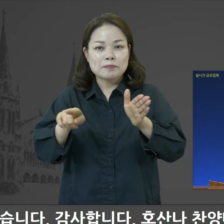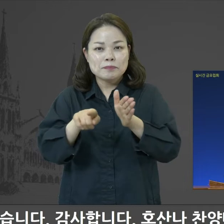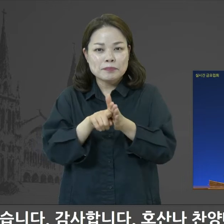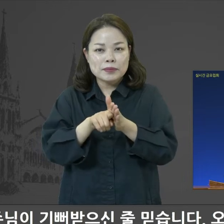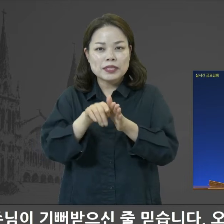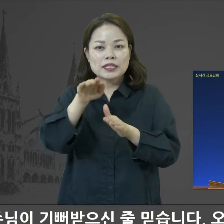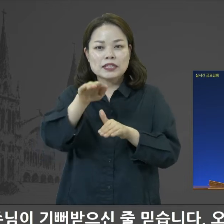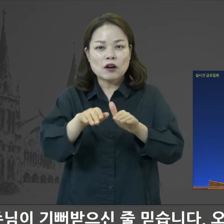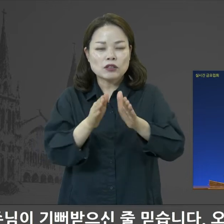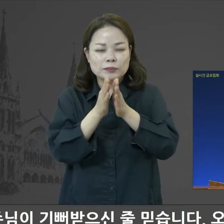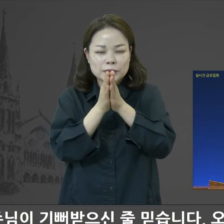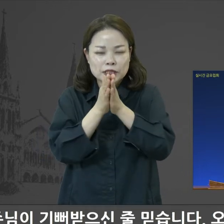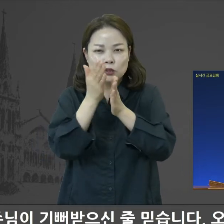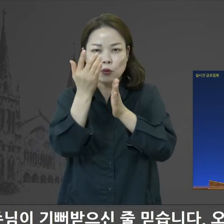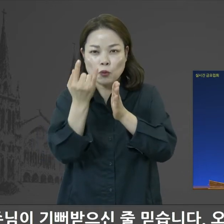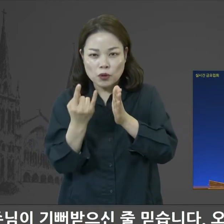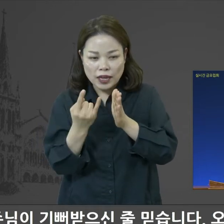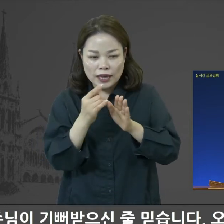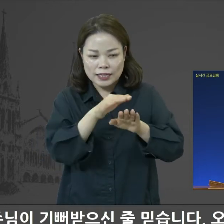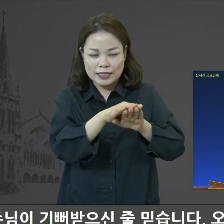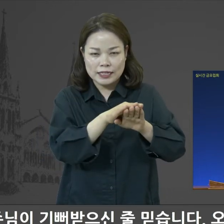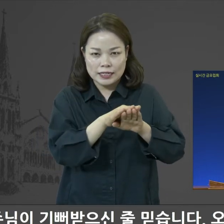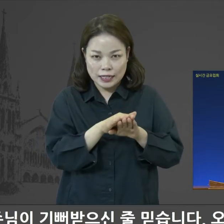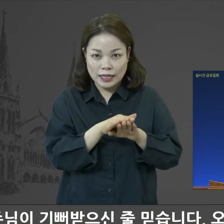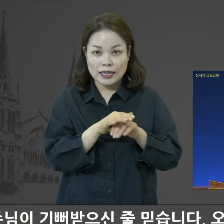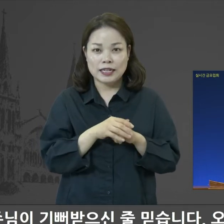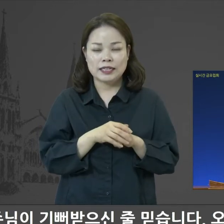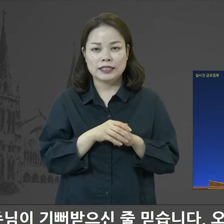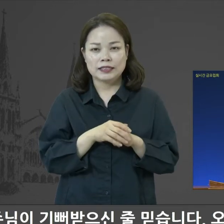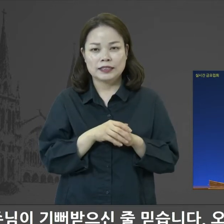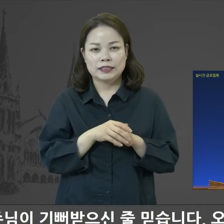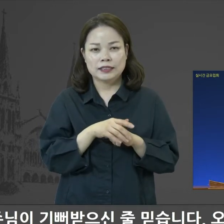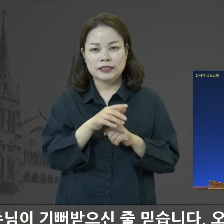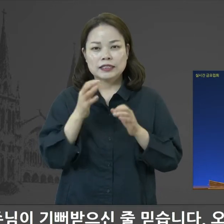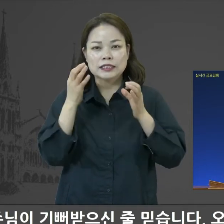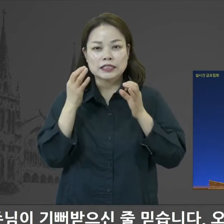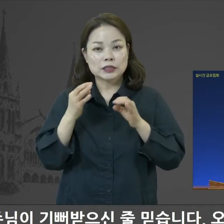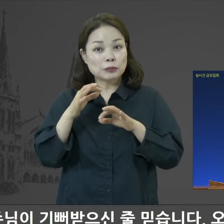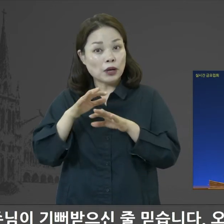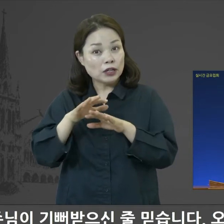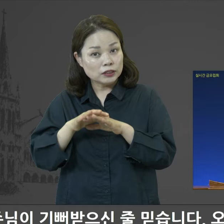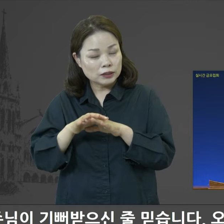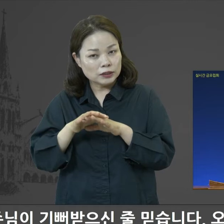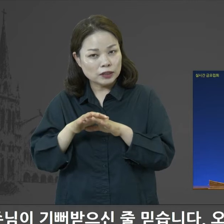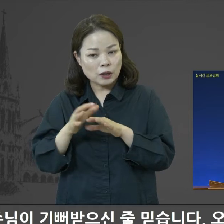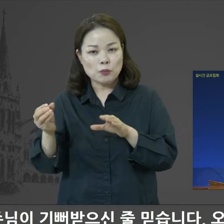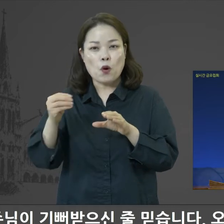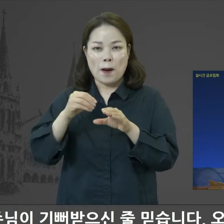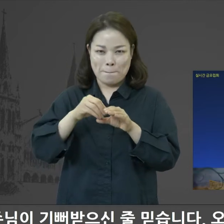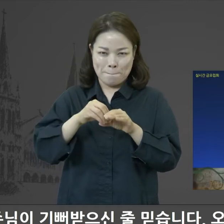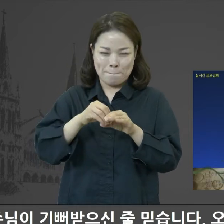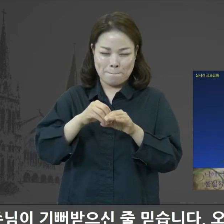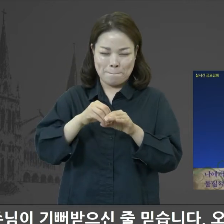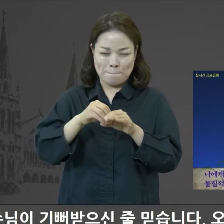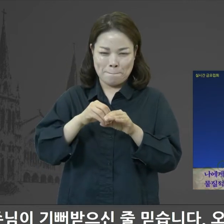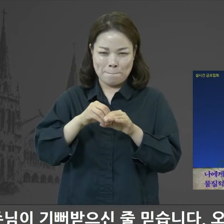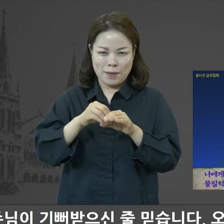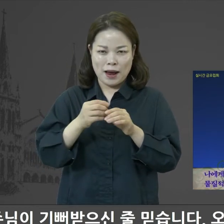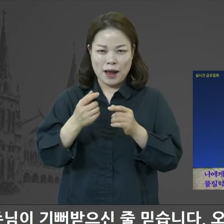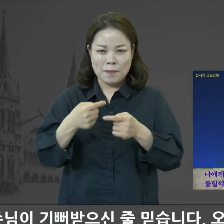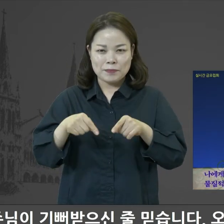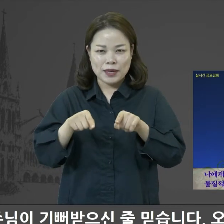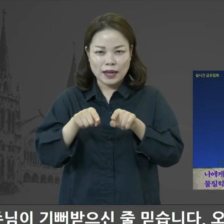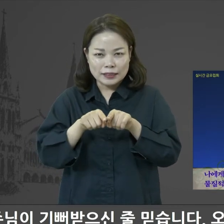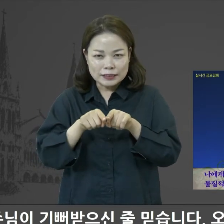기도회 금요 집회로 밑거름 기도회 중간에는 금요 집회도 밑거름 기도회다, 늘어난 밑거름